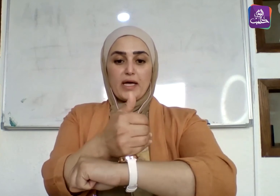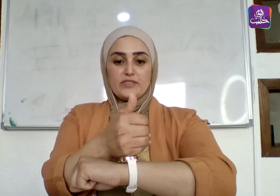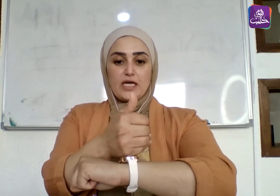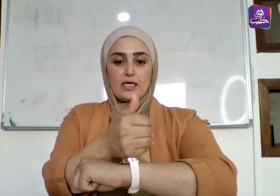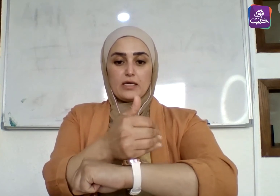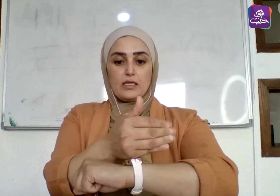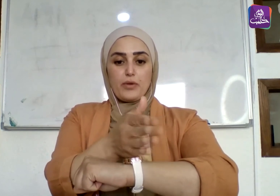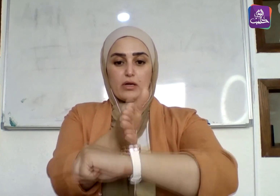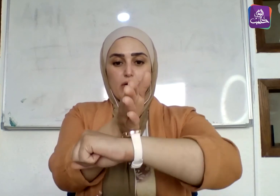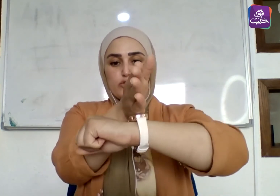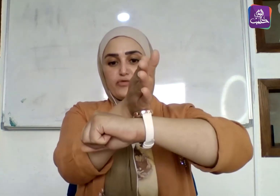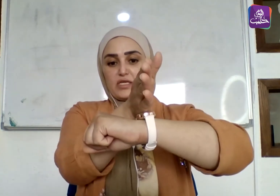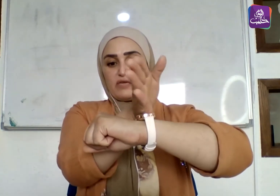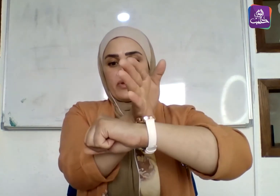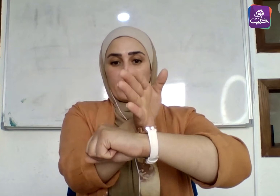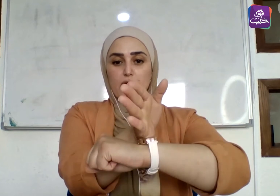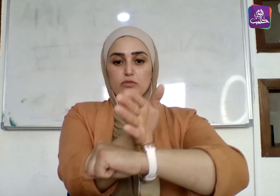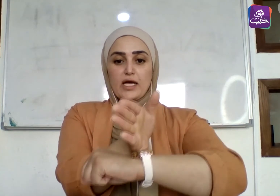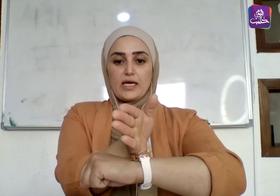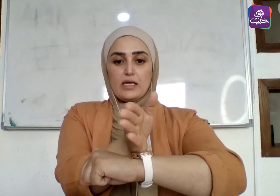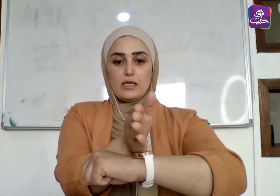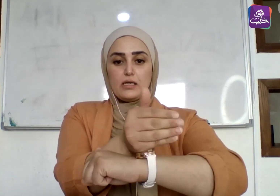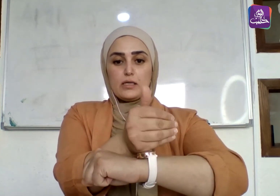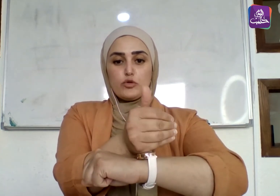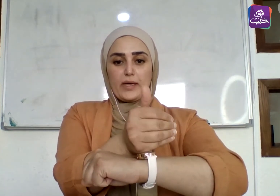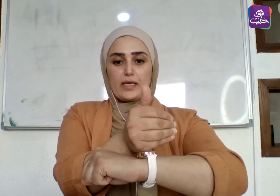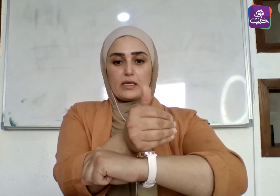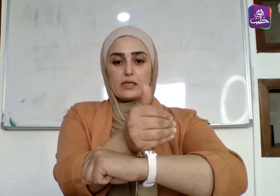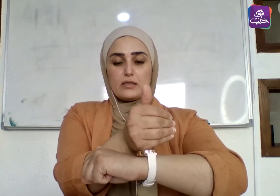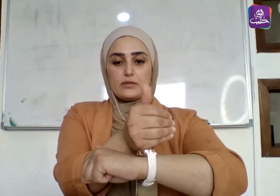بخمس دقايق لبرا، شوف إيدي كيف لبرا، متأخر مبكر.